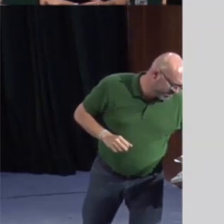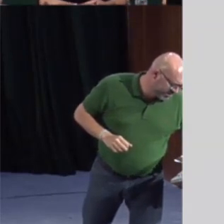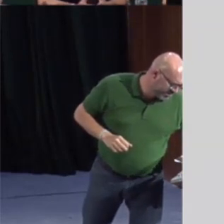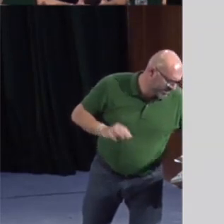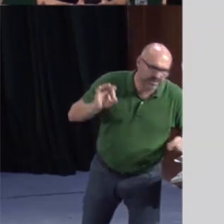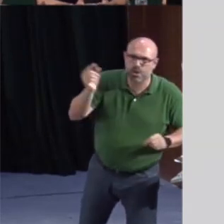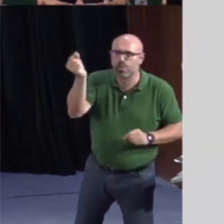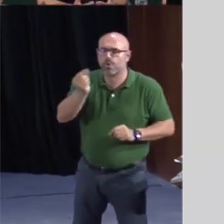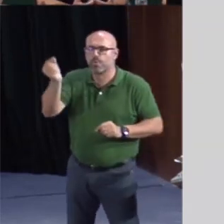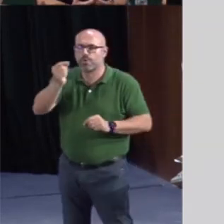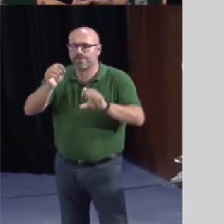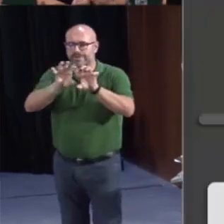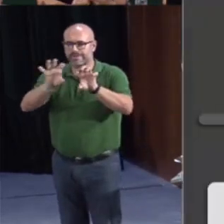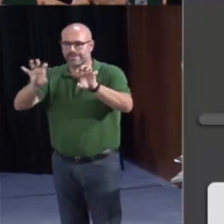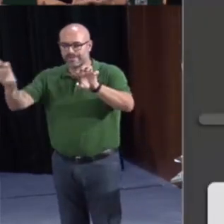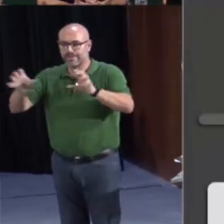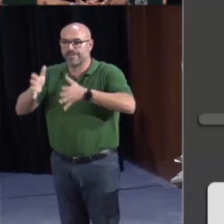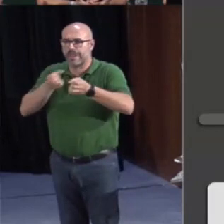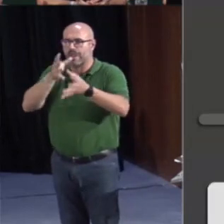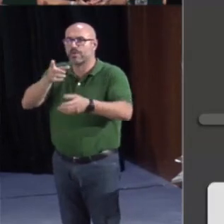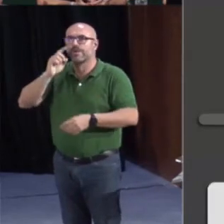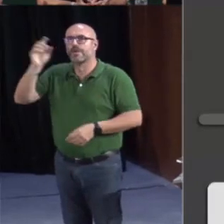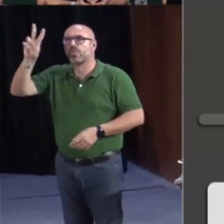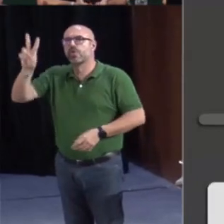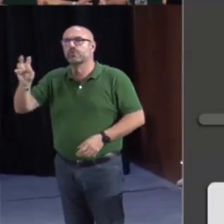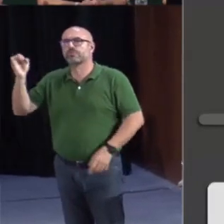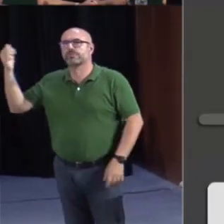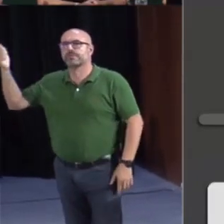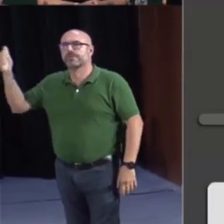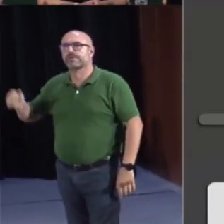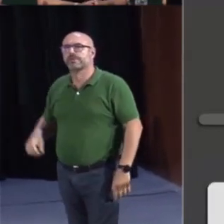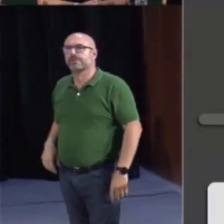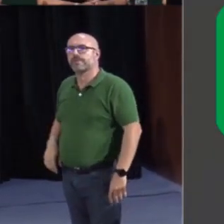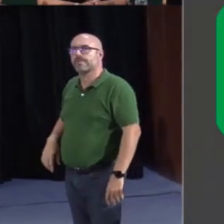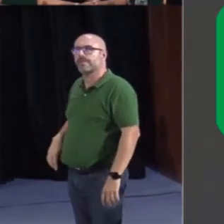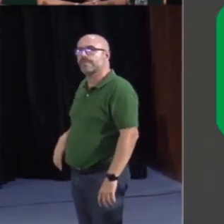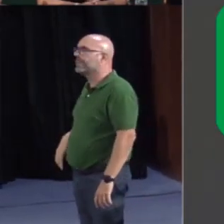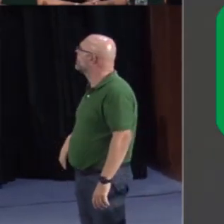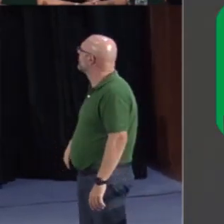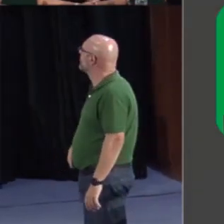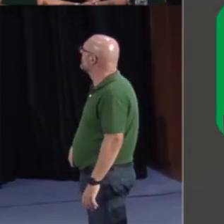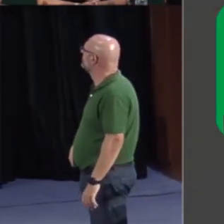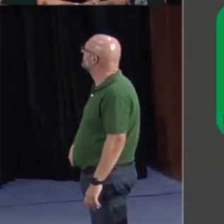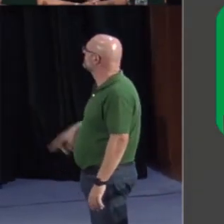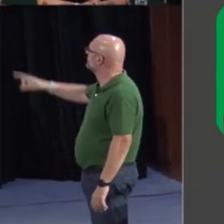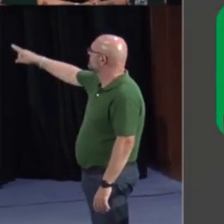En esta parte nosotros lo que hacemos es una evaluación general de la idea. Vamos a ver el vídeo.